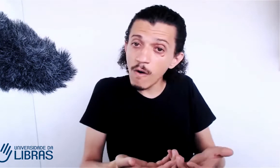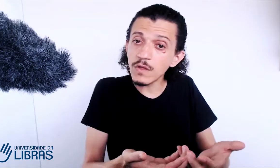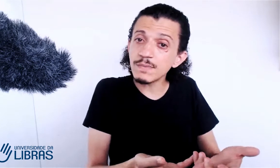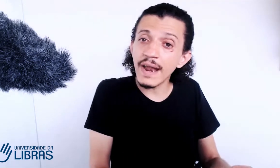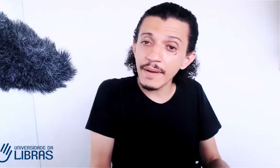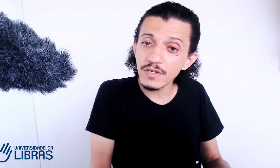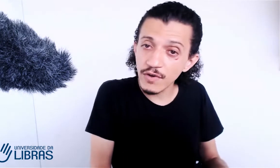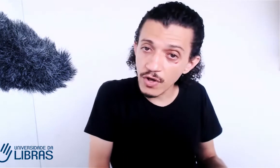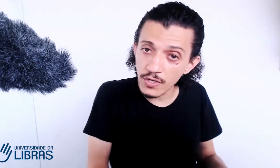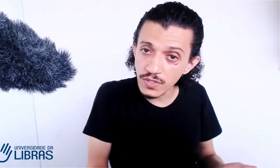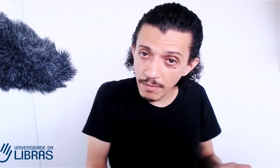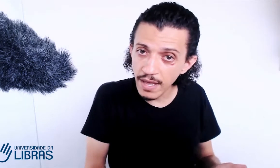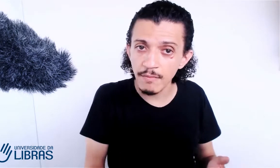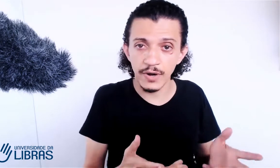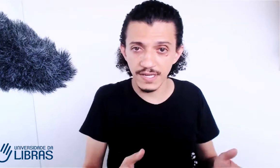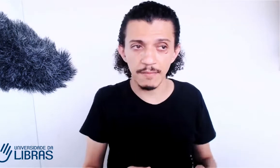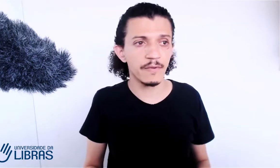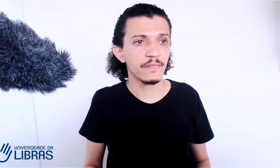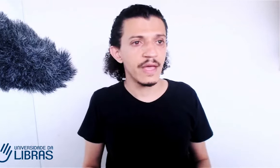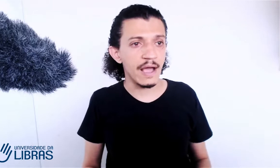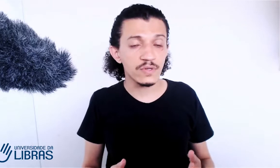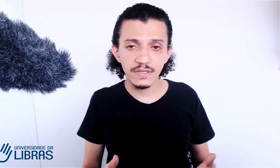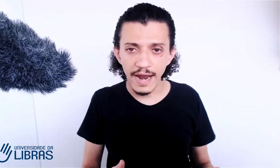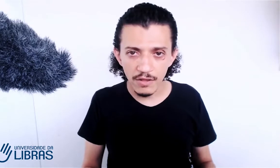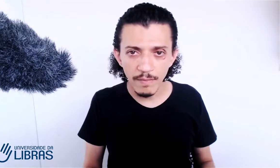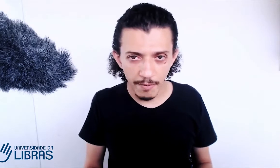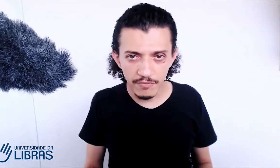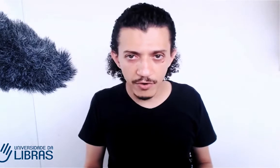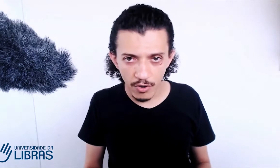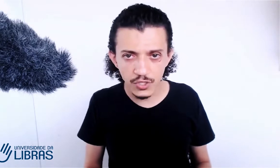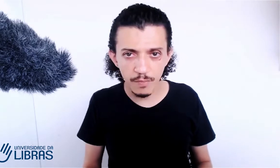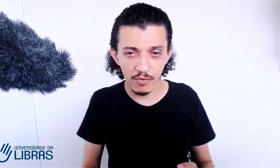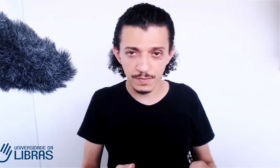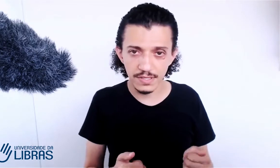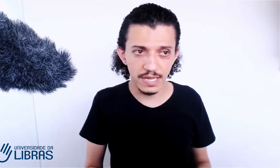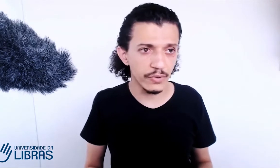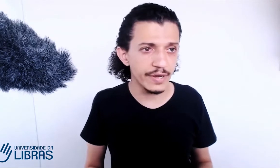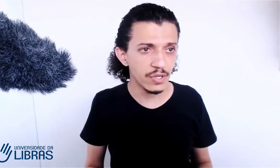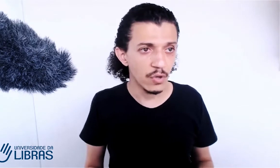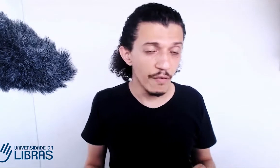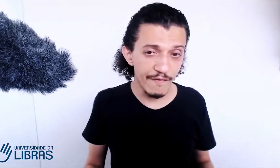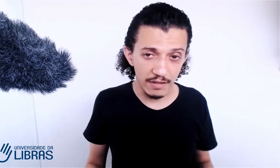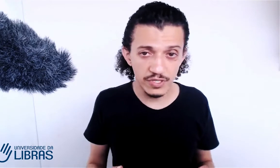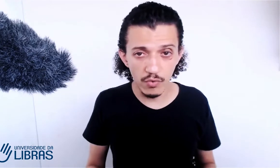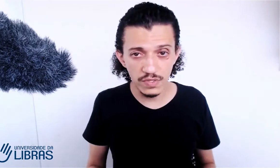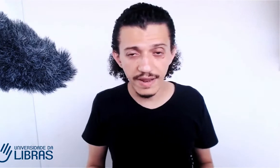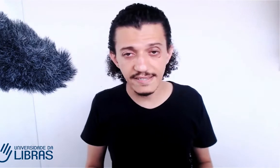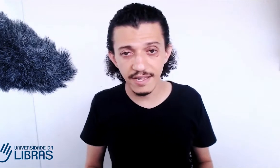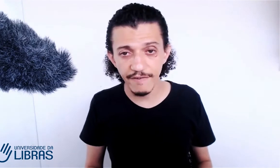outros parâmetros fonológicos também, por exemplo, é considerado um parâmetro fonológico para alguns pesquisadores o fato de alguns sinais serem feitos